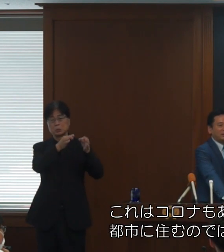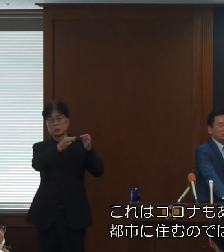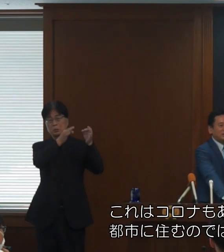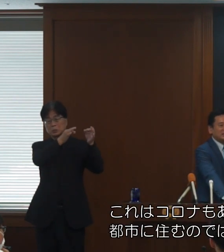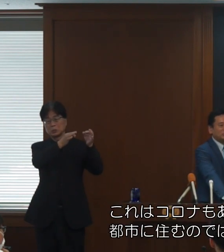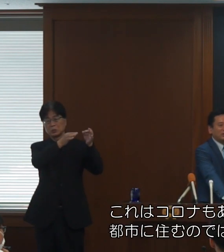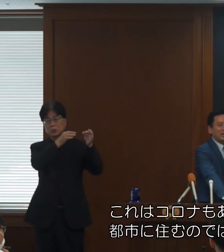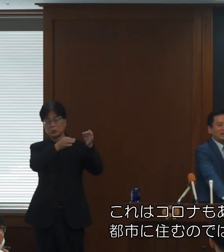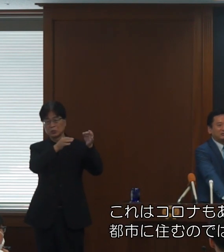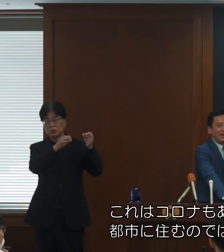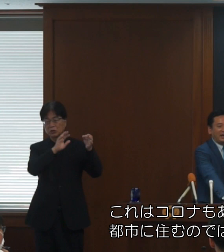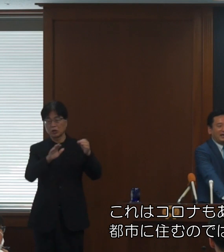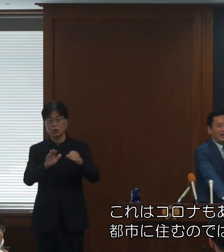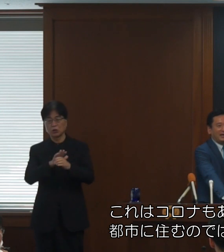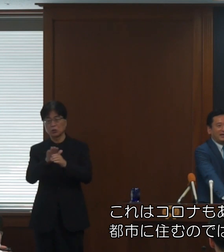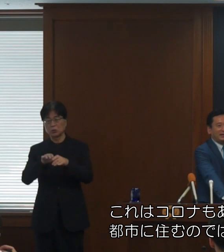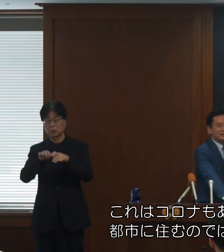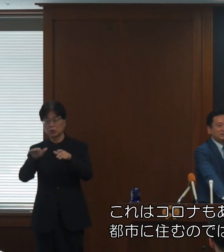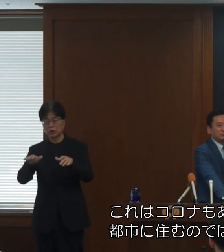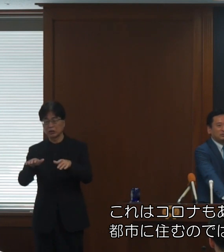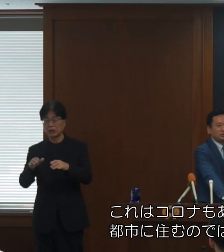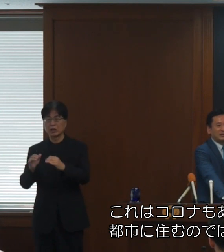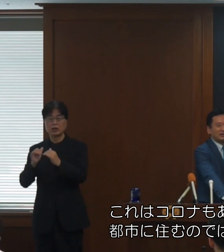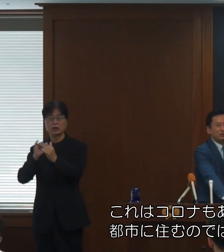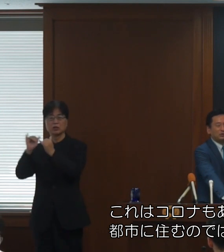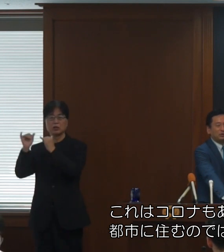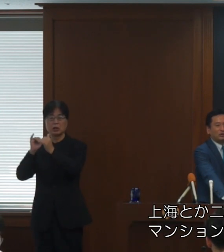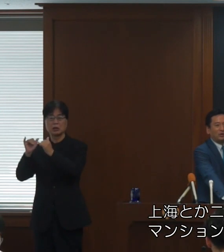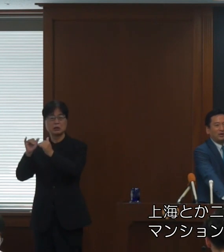都市に住むんではなくてどちら